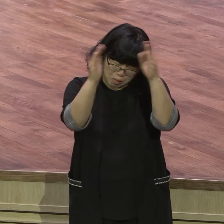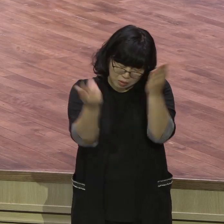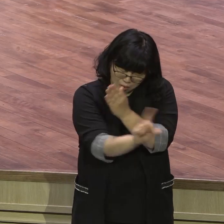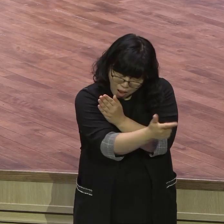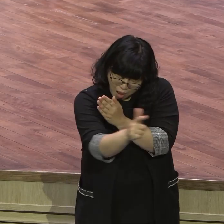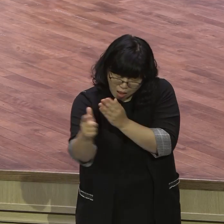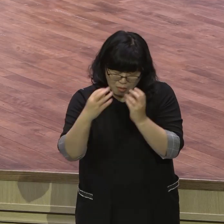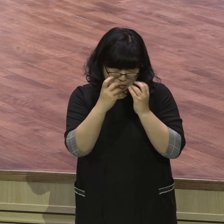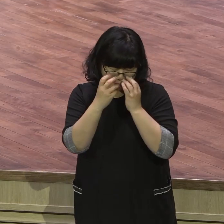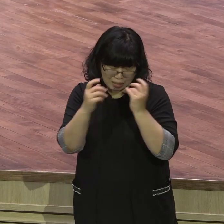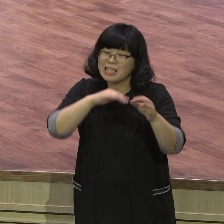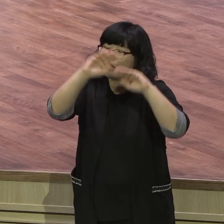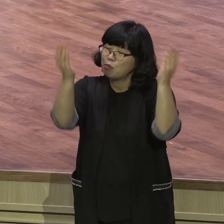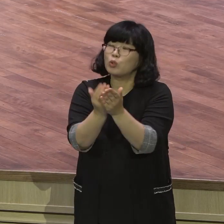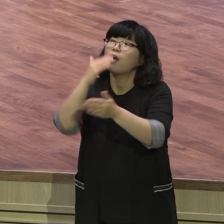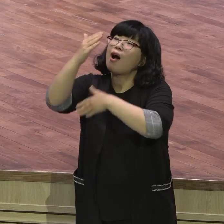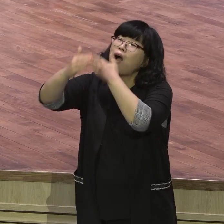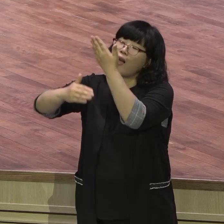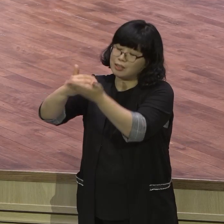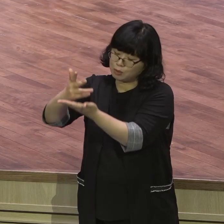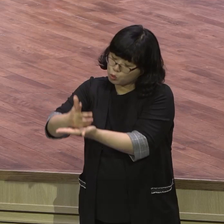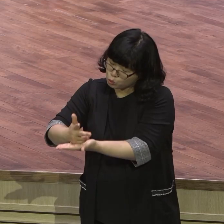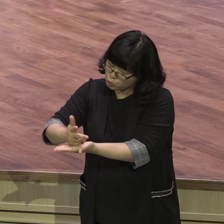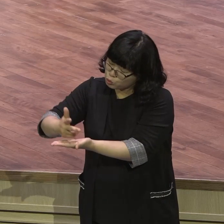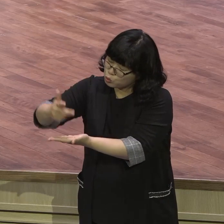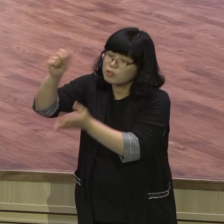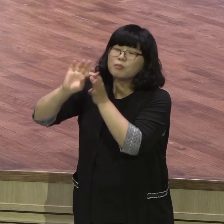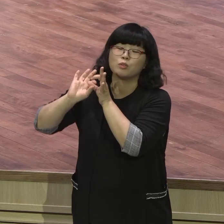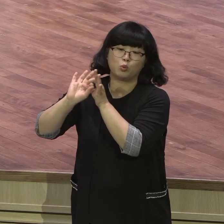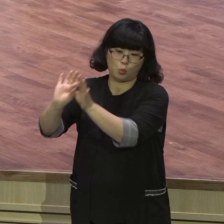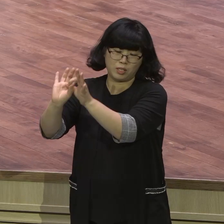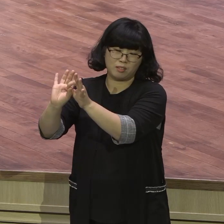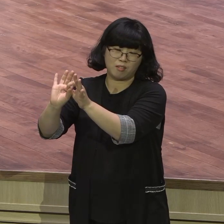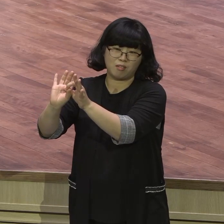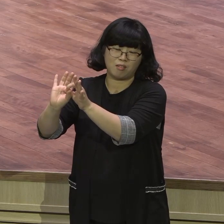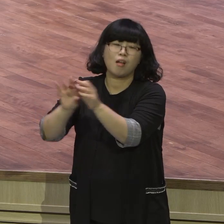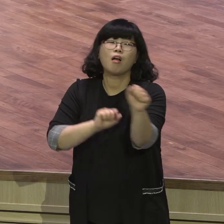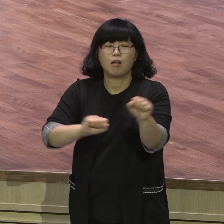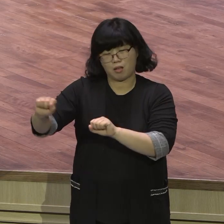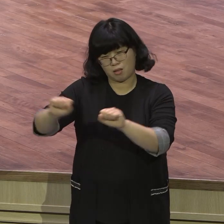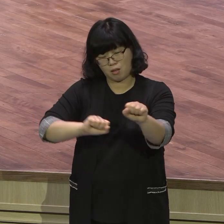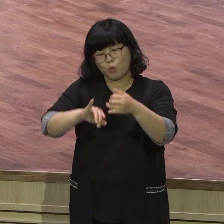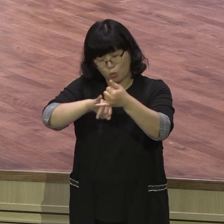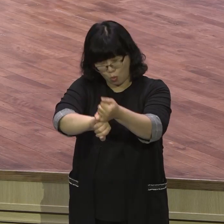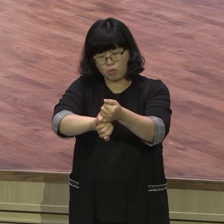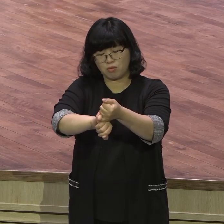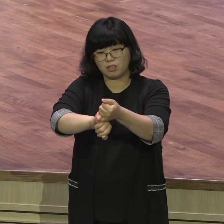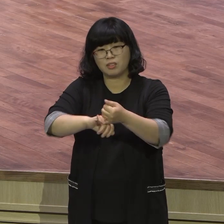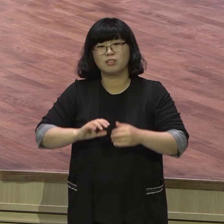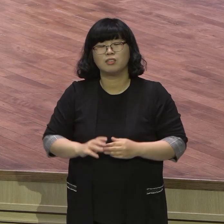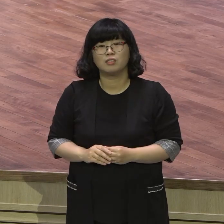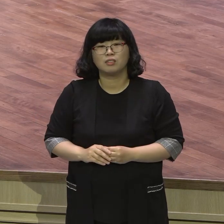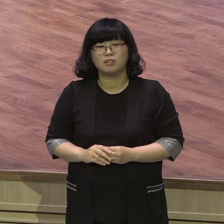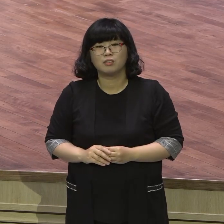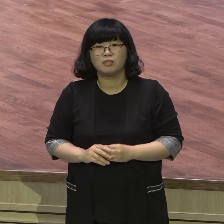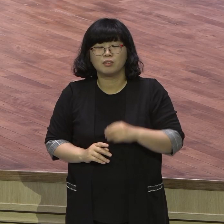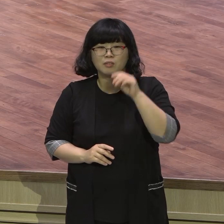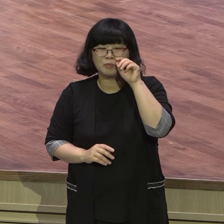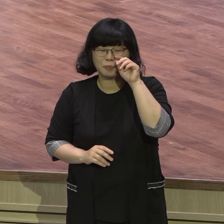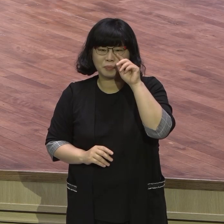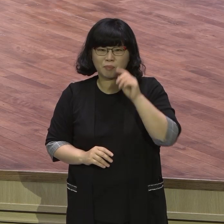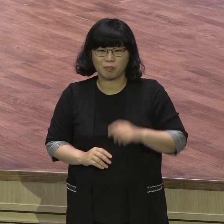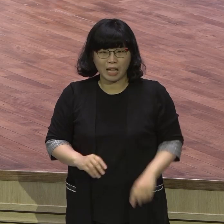일을 주님께 물어보고 그러면 형통하지